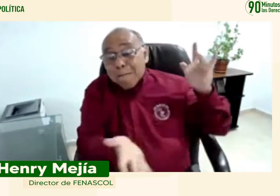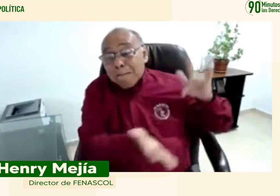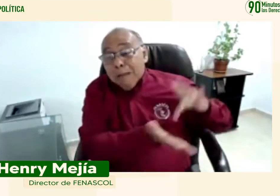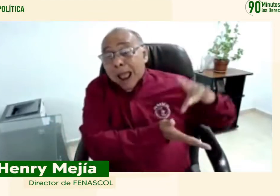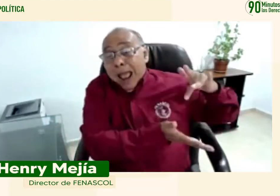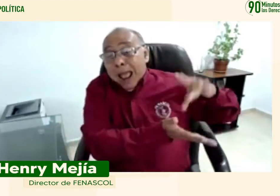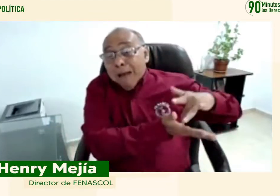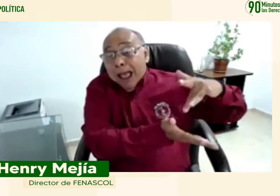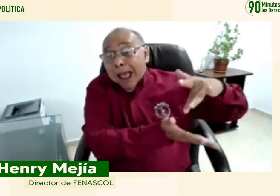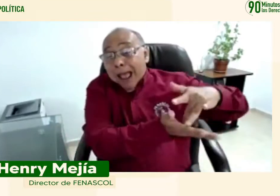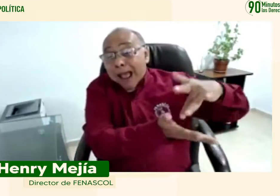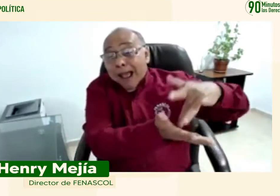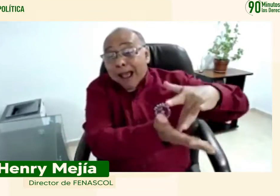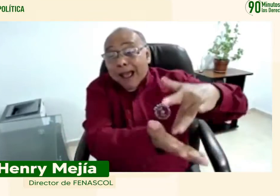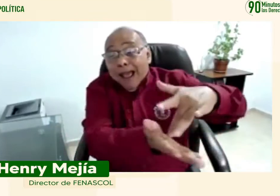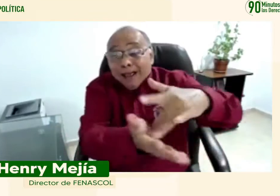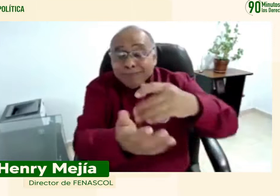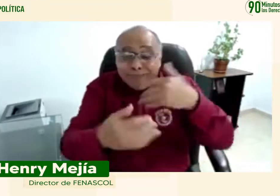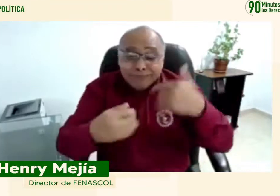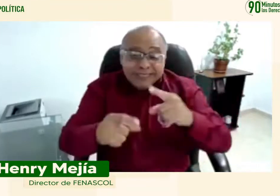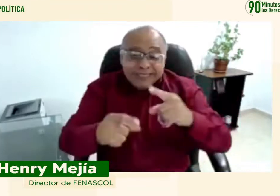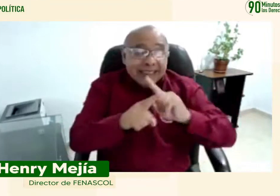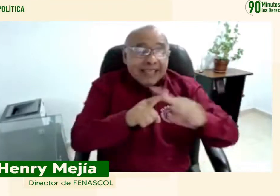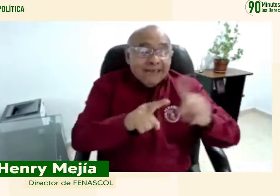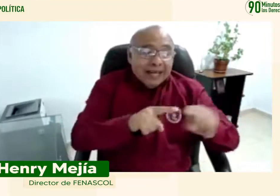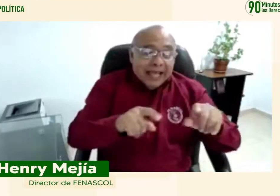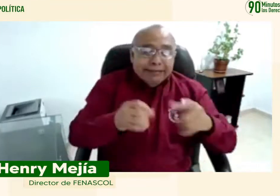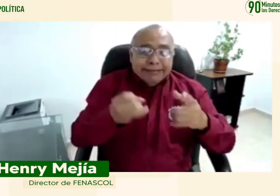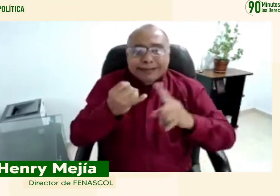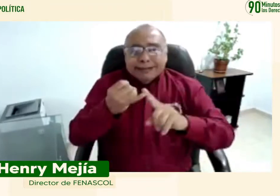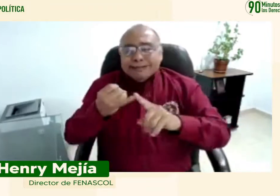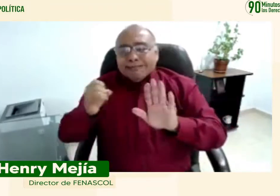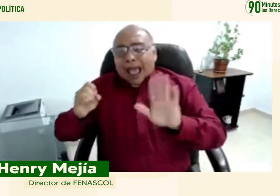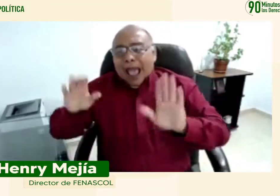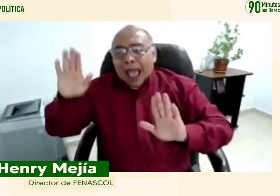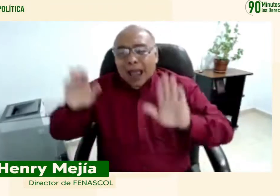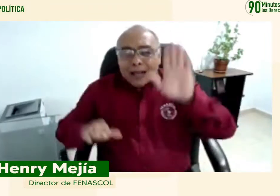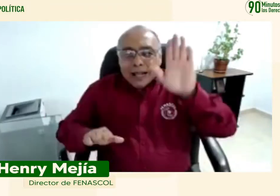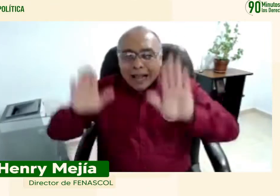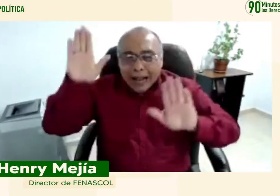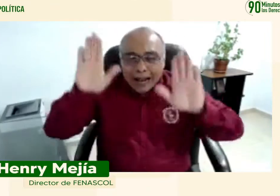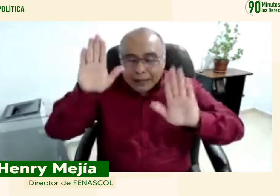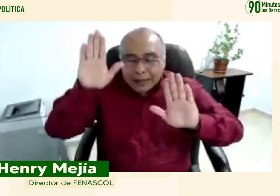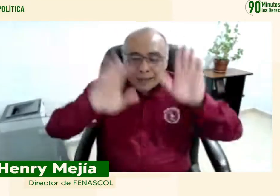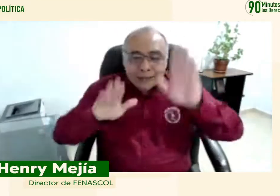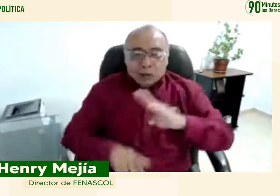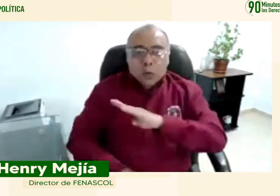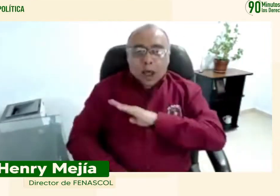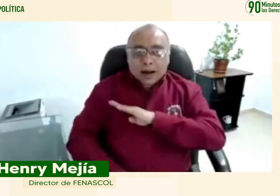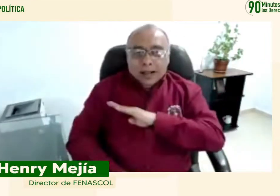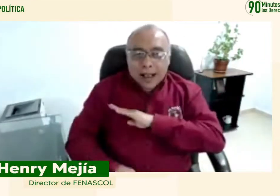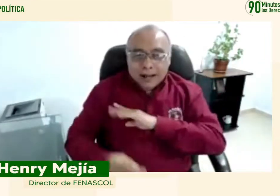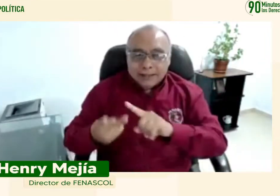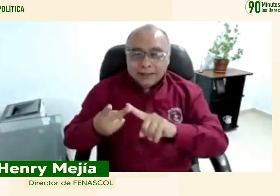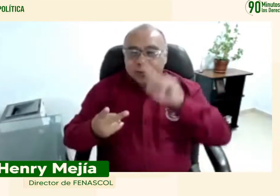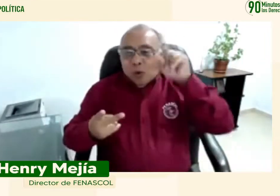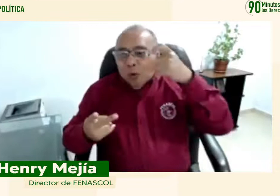en la escuela ha estado participando en escenarios políticos con diferentes candidatos con